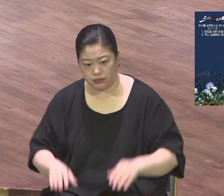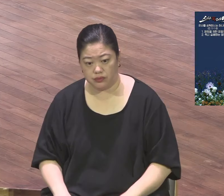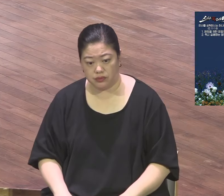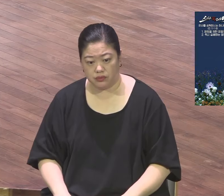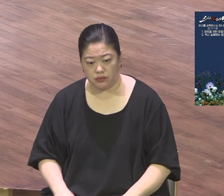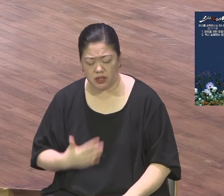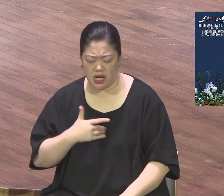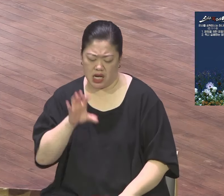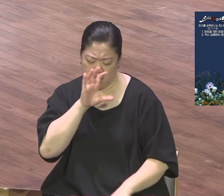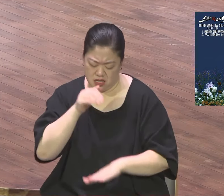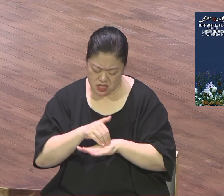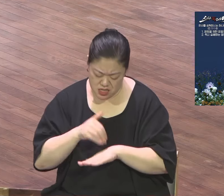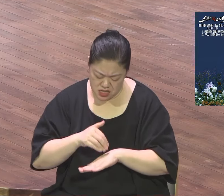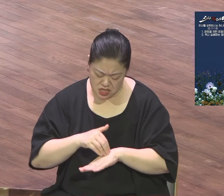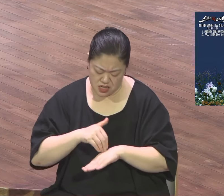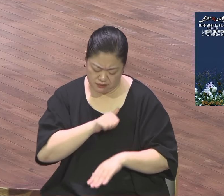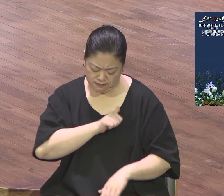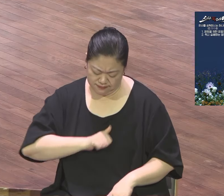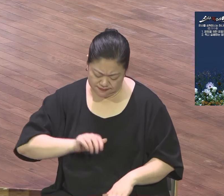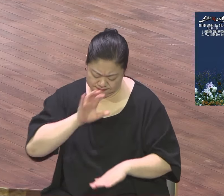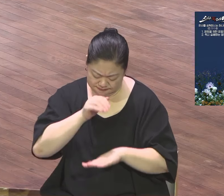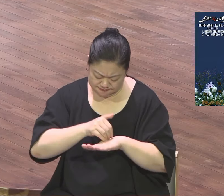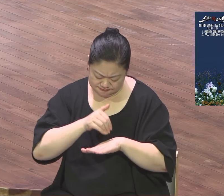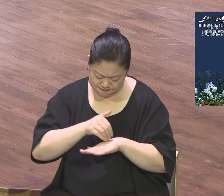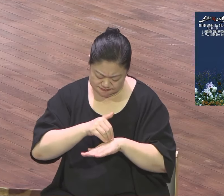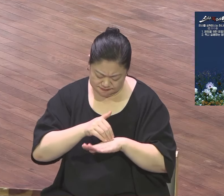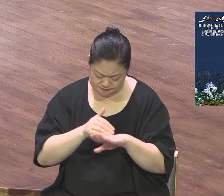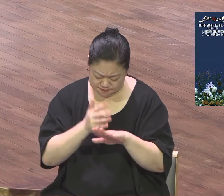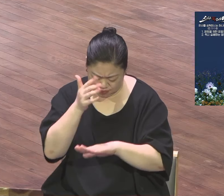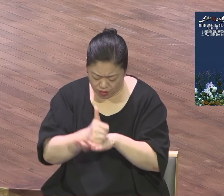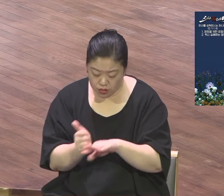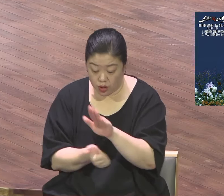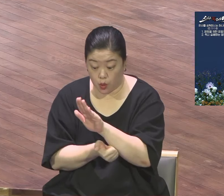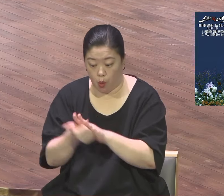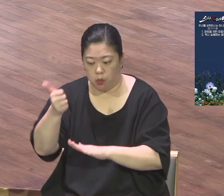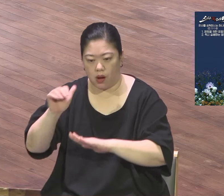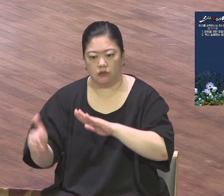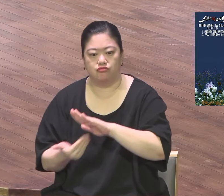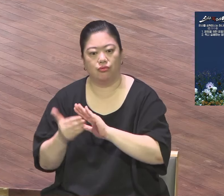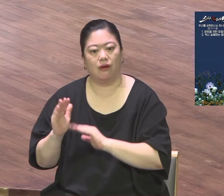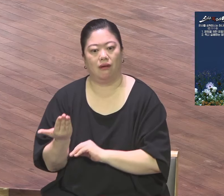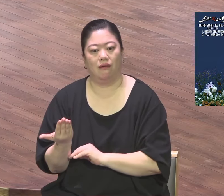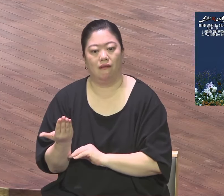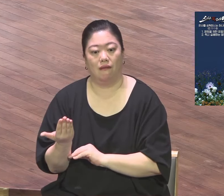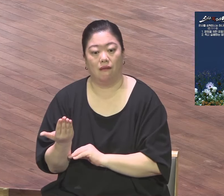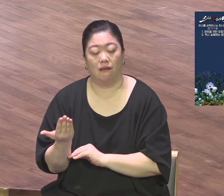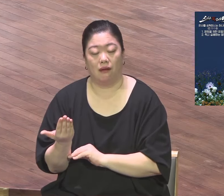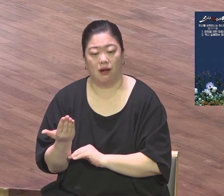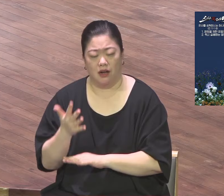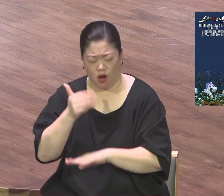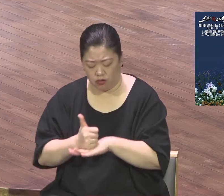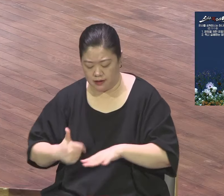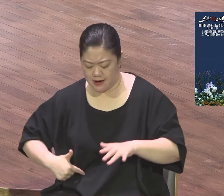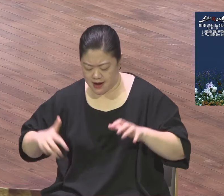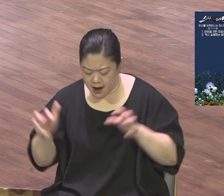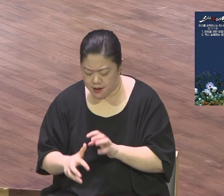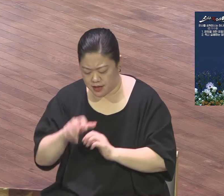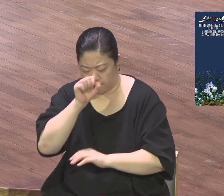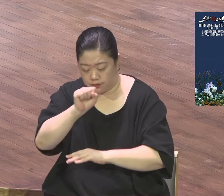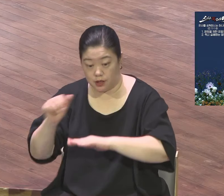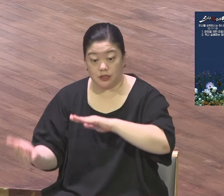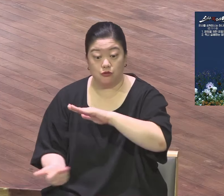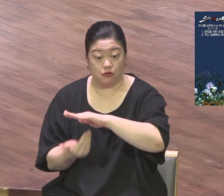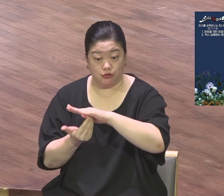연단을, 연단은 소망을 이런 줄을 알기 때문이라 그랬어요. 소망, 소망. 모든 것을 합력하여 선으시는